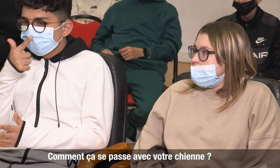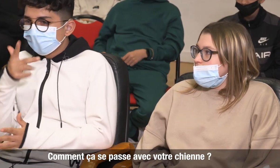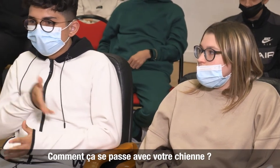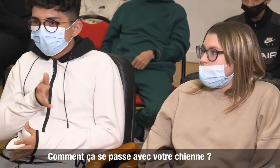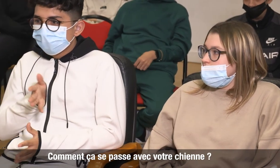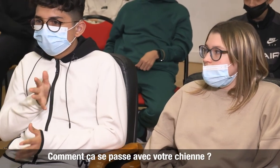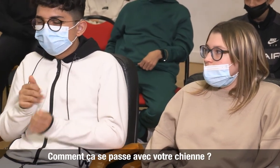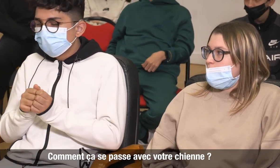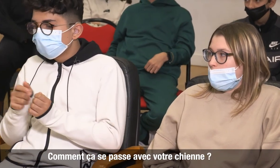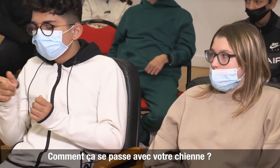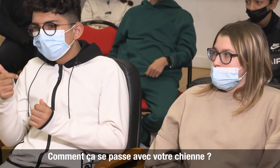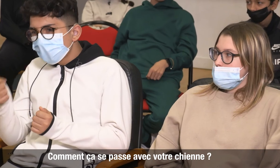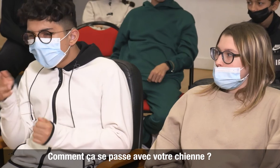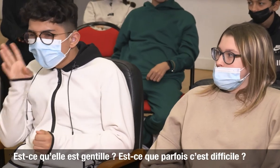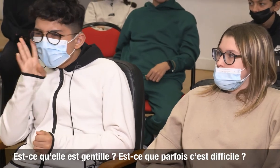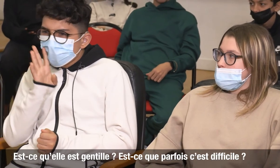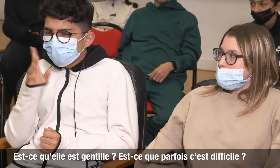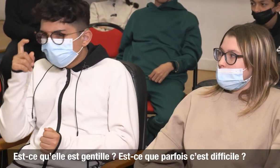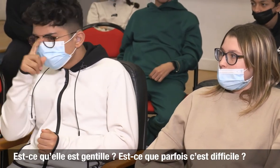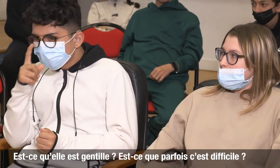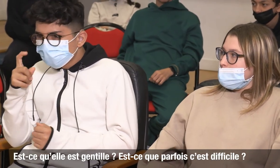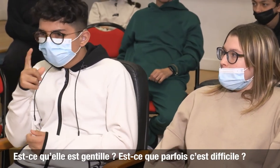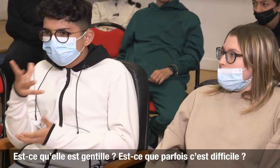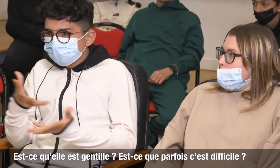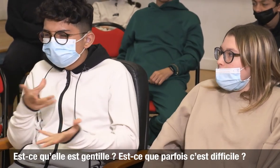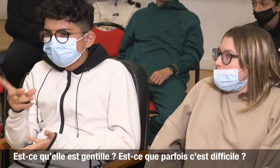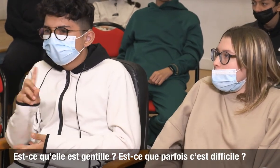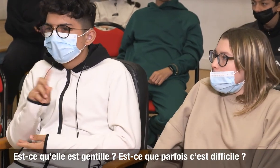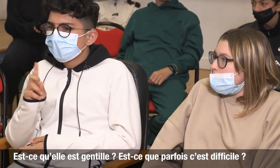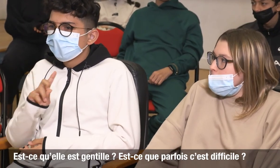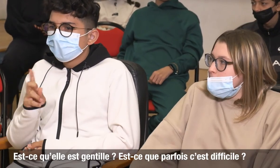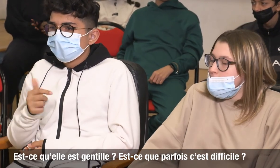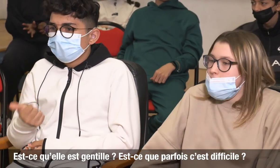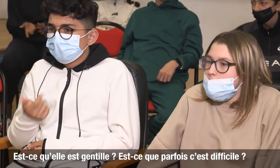Comment ça se passe avec votre chienne ? Est-ce qu'elle est gentille ? Est-ce que parfois c'est difficile ?